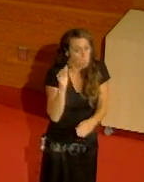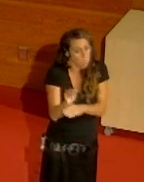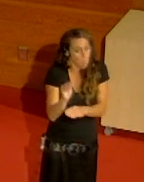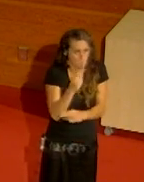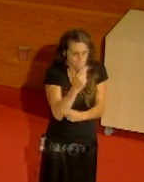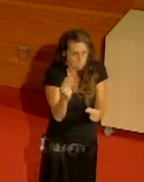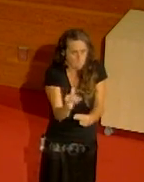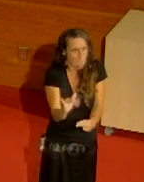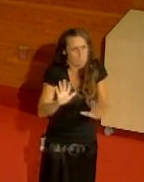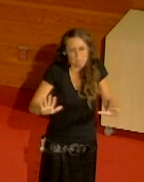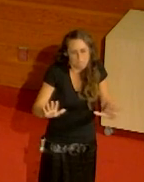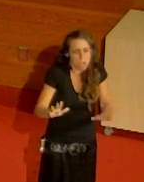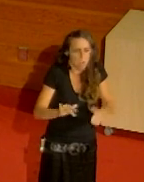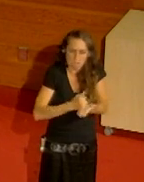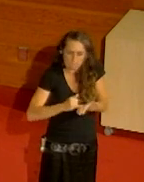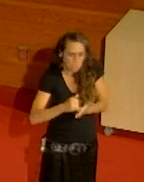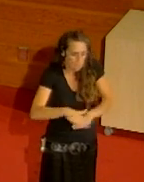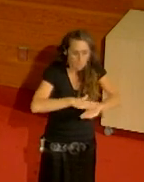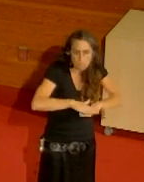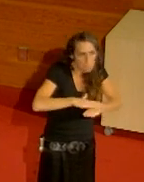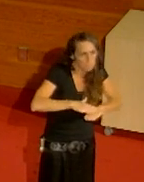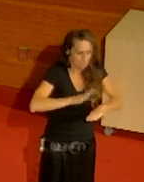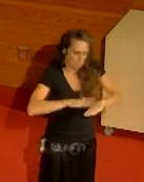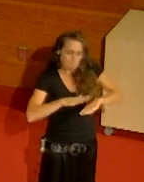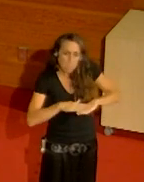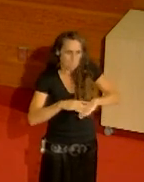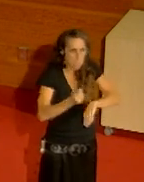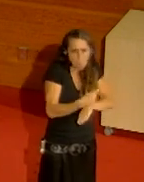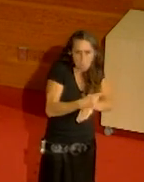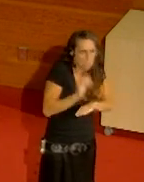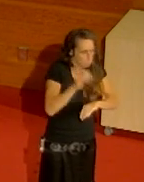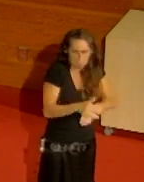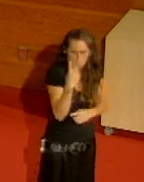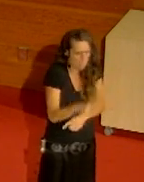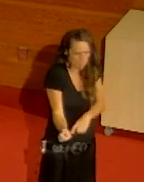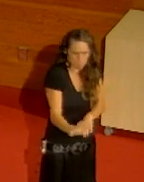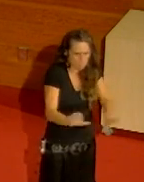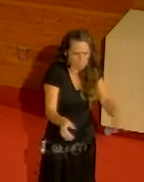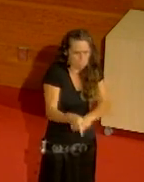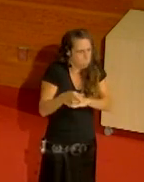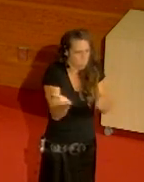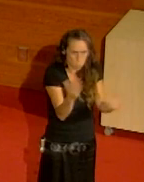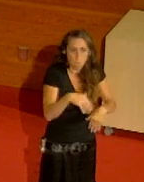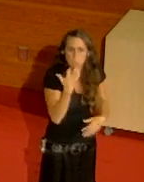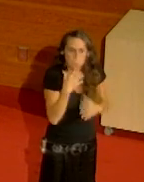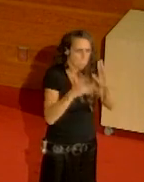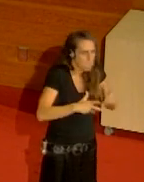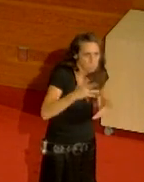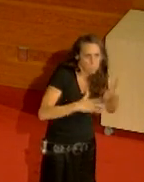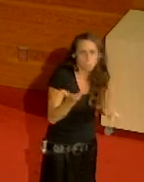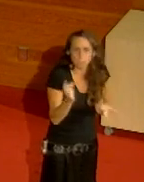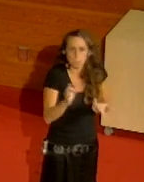impartir las materias básicas las horas mínimas de matemáticas o de inglés o de los las materias básicas que cualquier